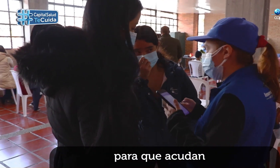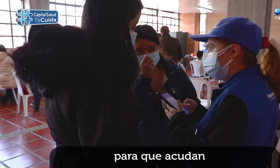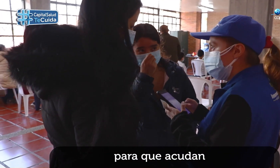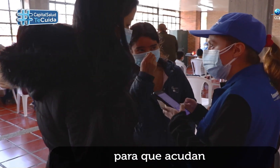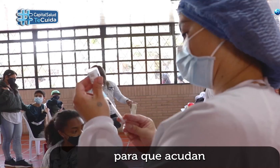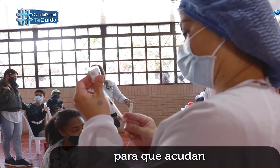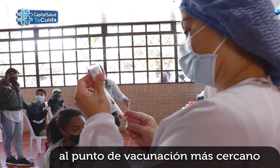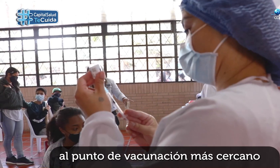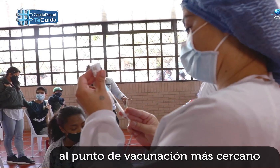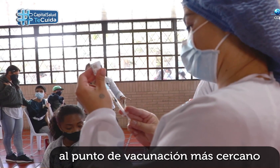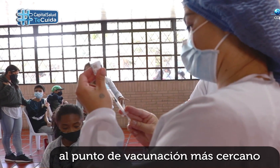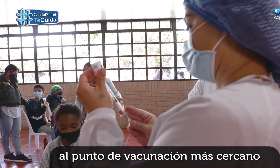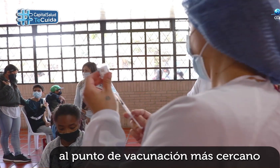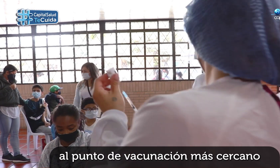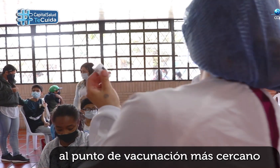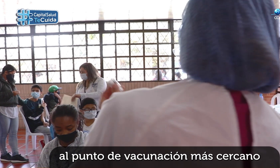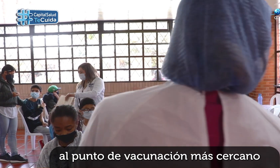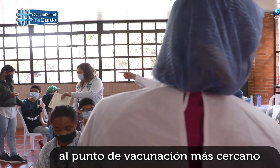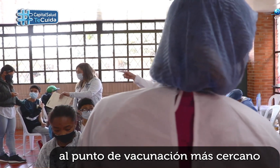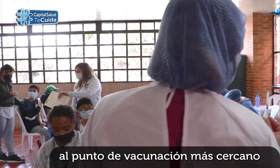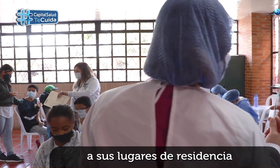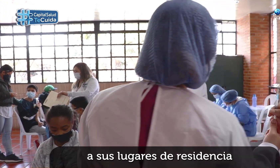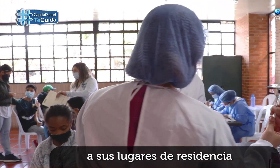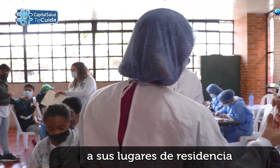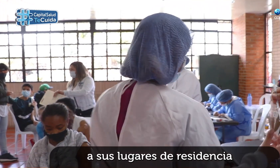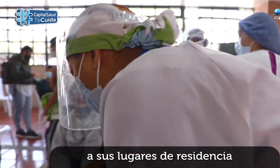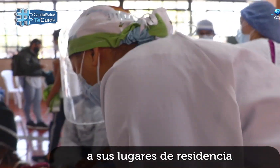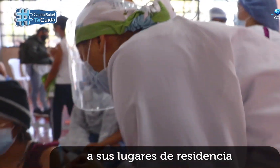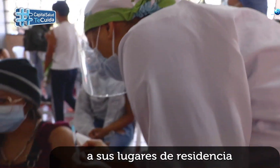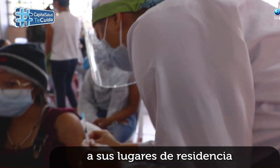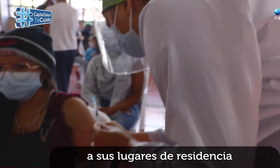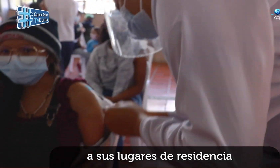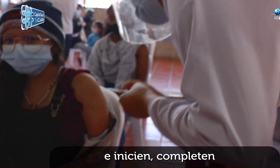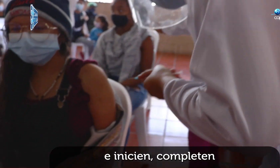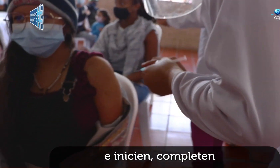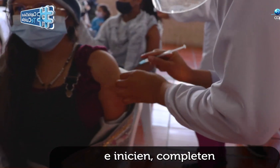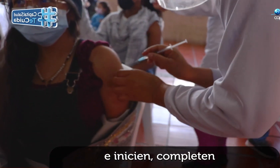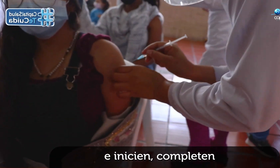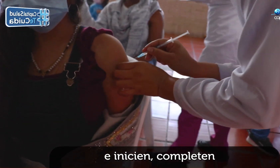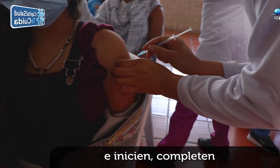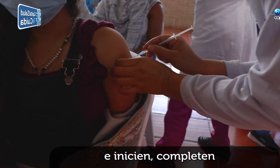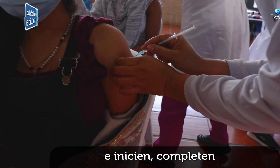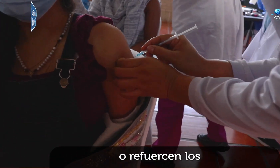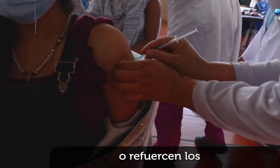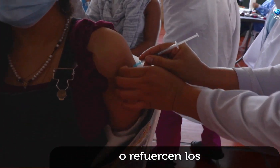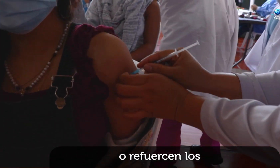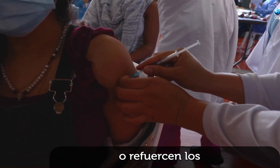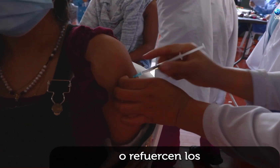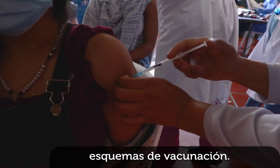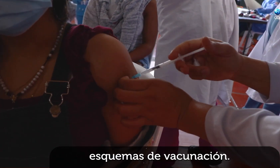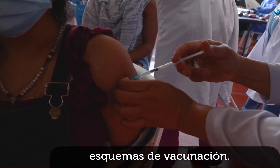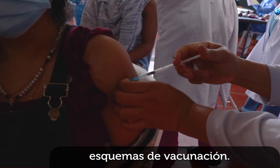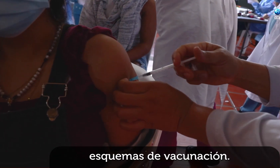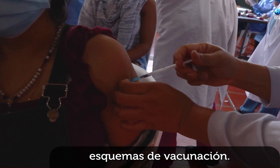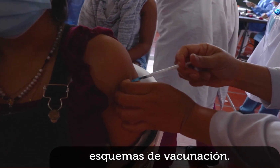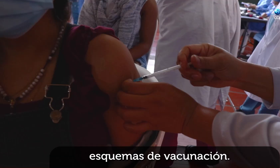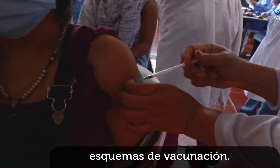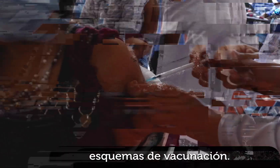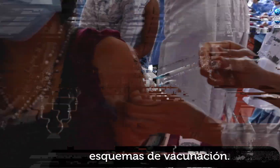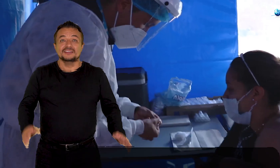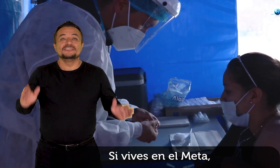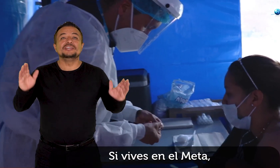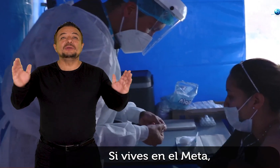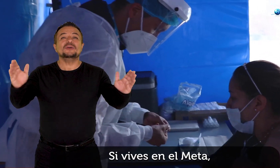cuidadores para que acudan al punto de vacunación más cercano a sus lugares de residencia e inicien, completen o refuercen los esquemas de